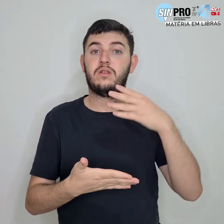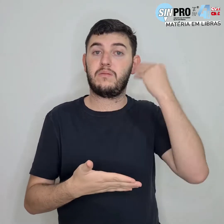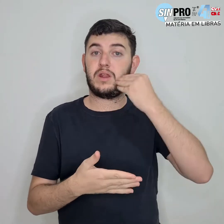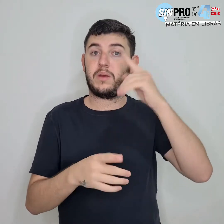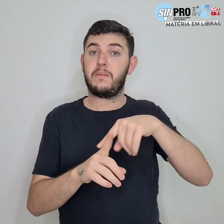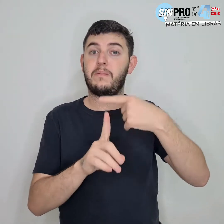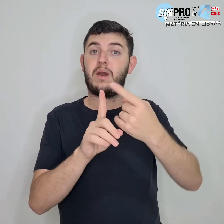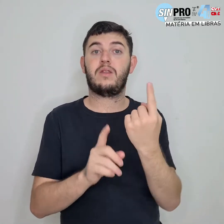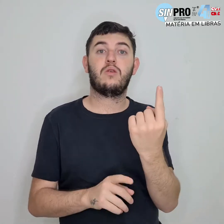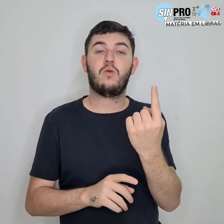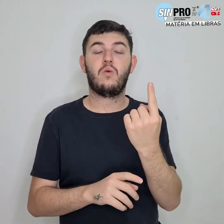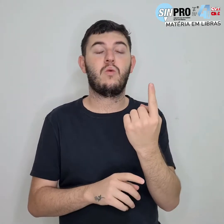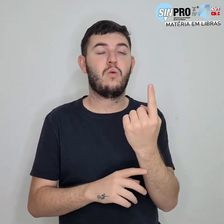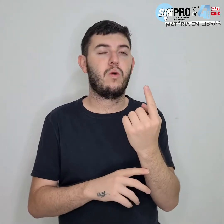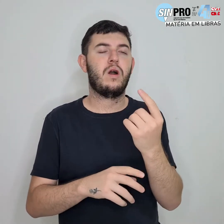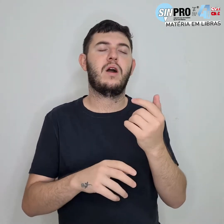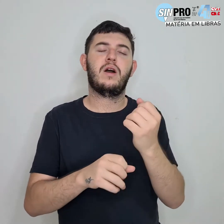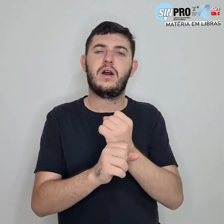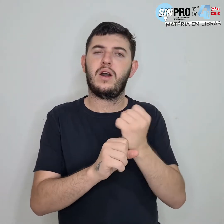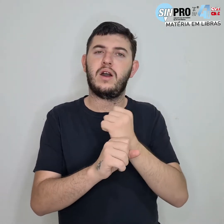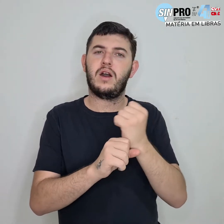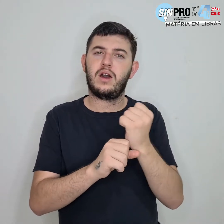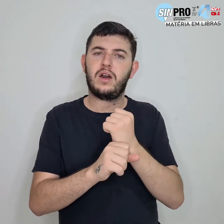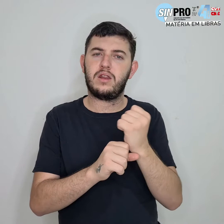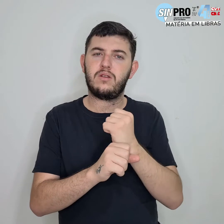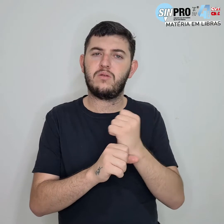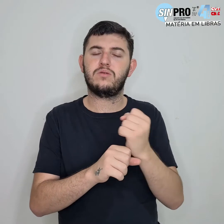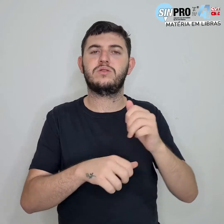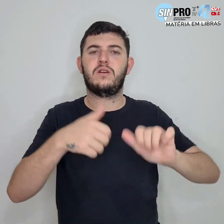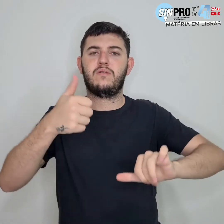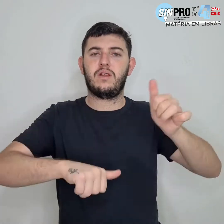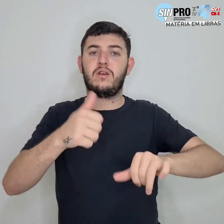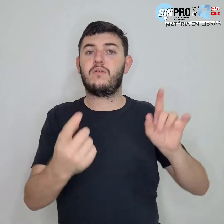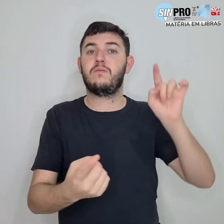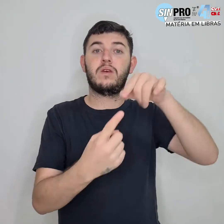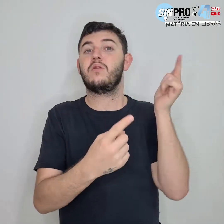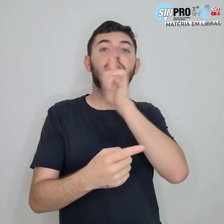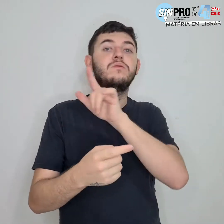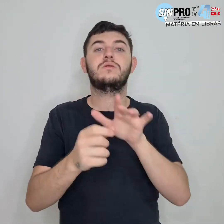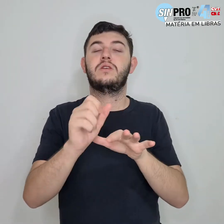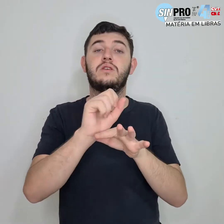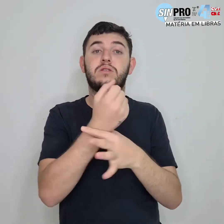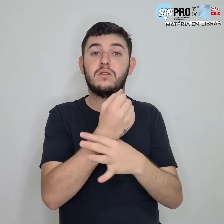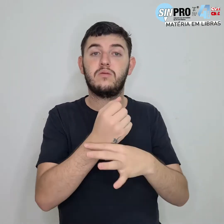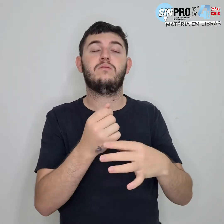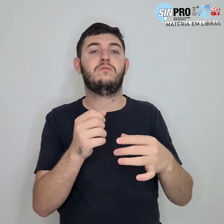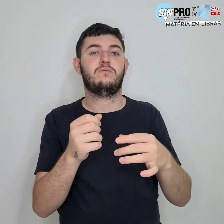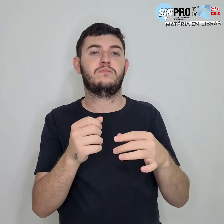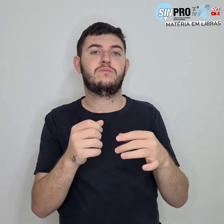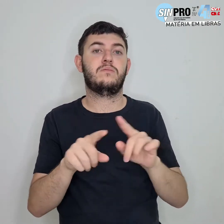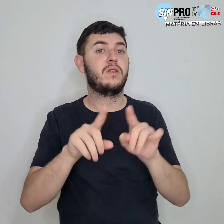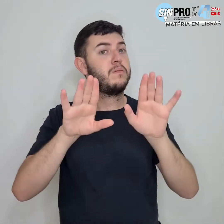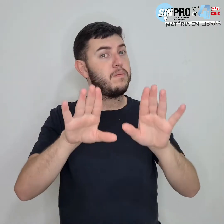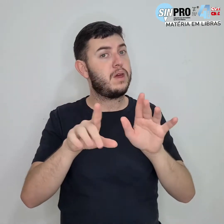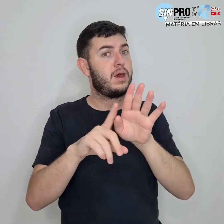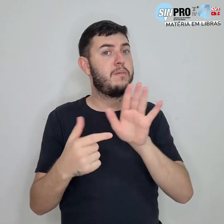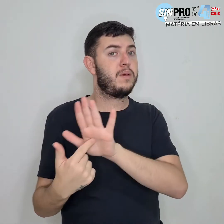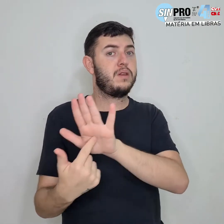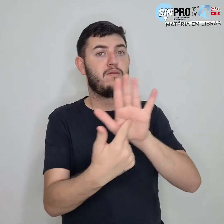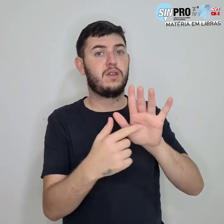estágio probatório para alcançar o direito à estabilidade. Já há manifestação de parlamentares favoráveis a